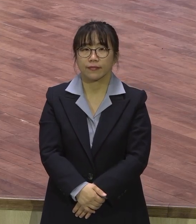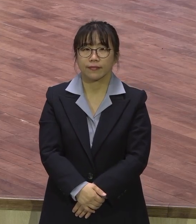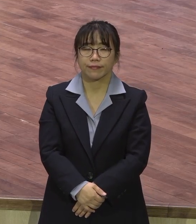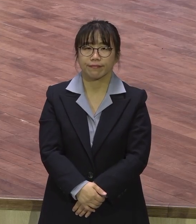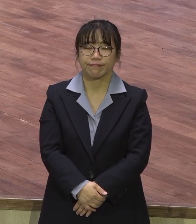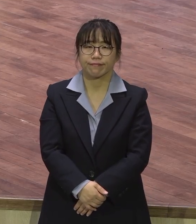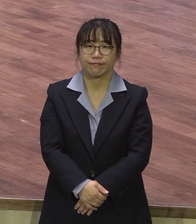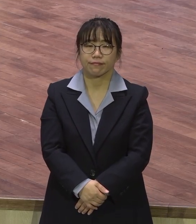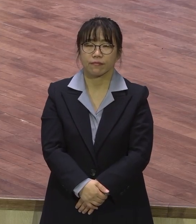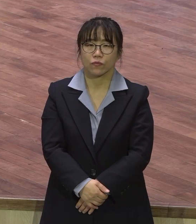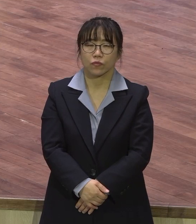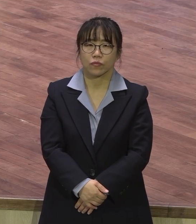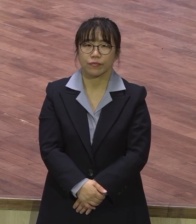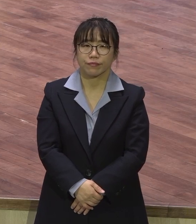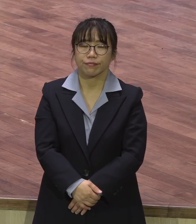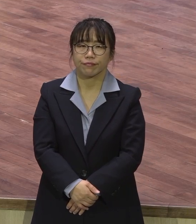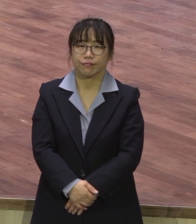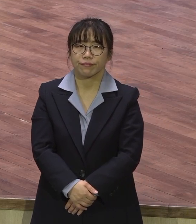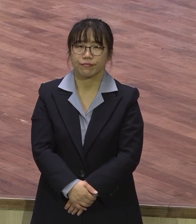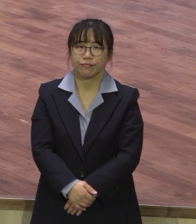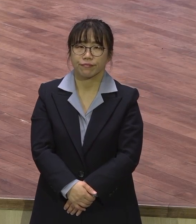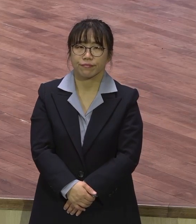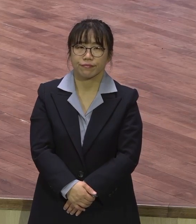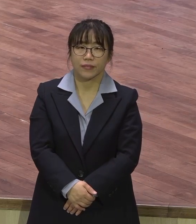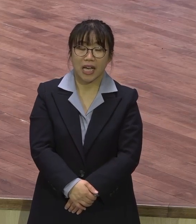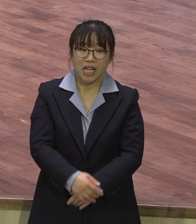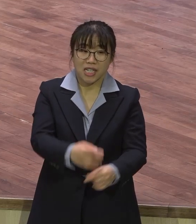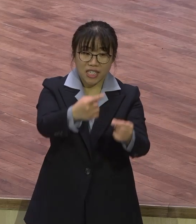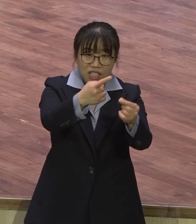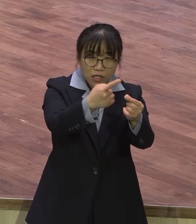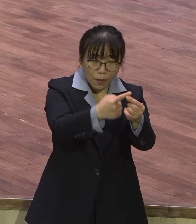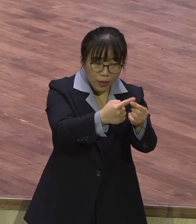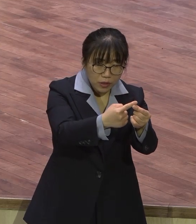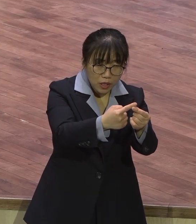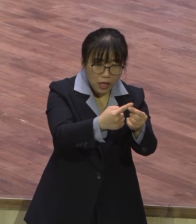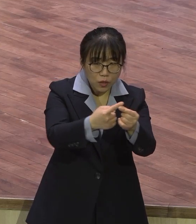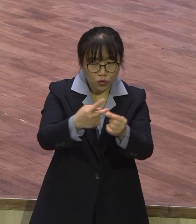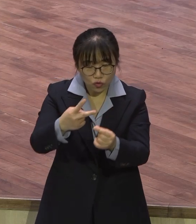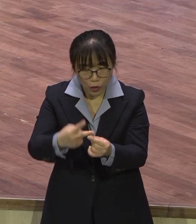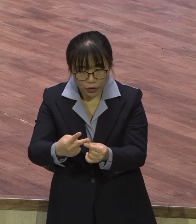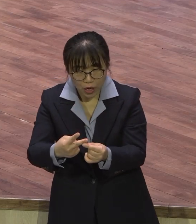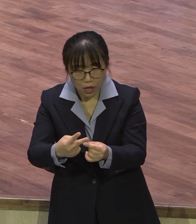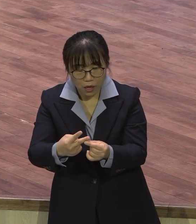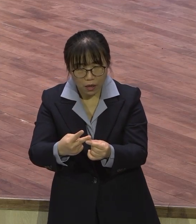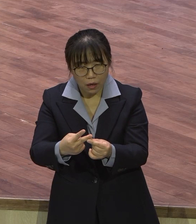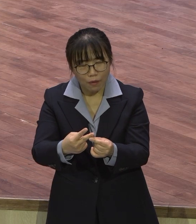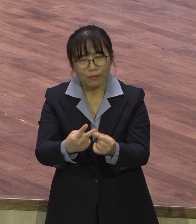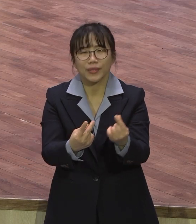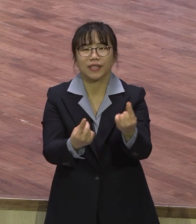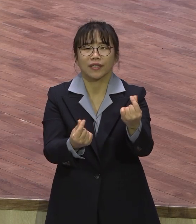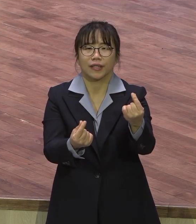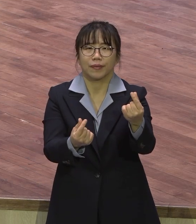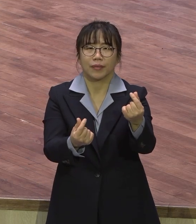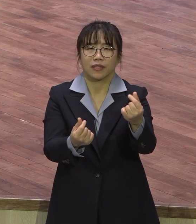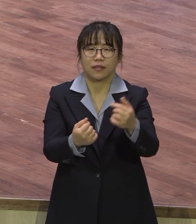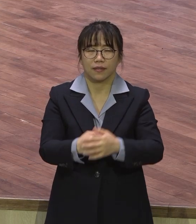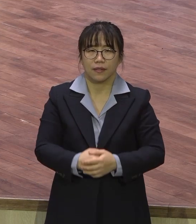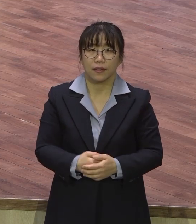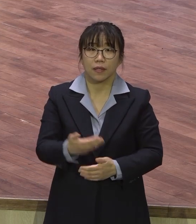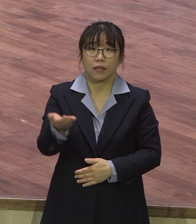뭐 1계명과 별 반 그렇게 다를 바가 없습니다 그러나 이 두